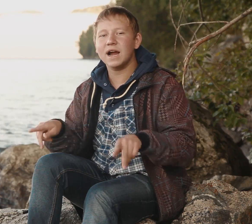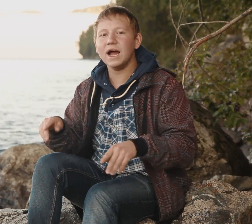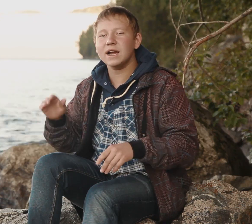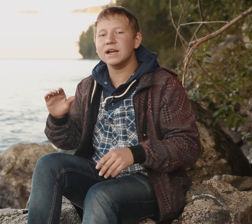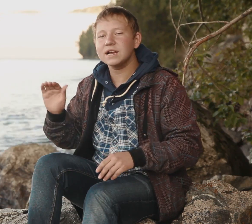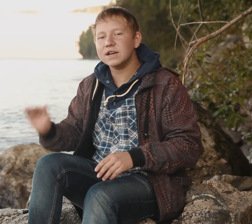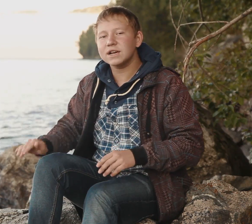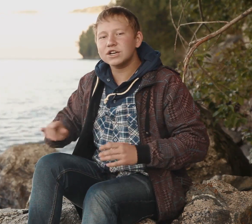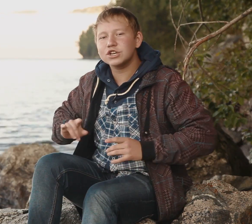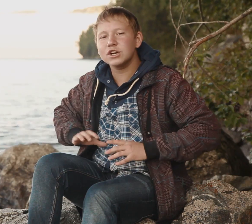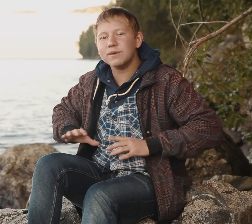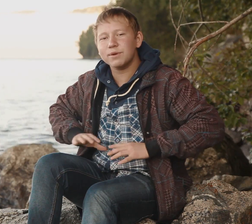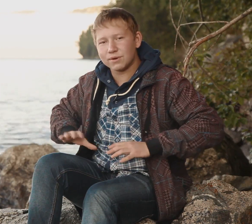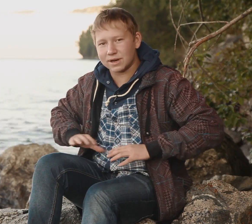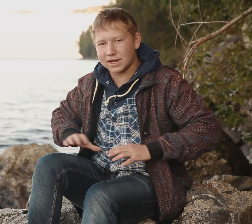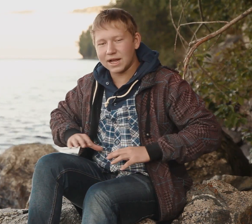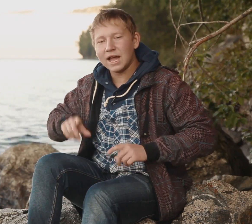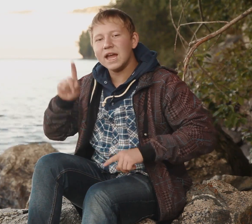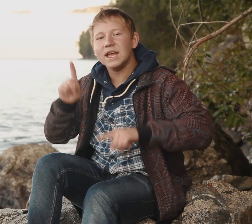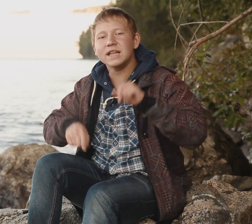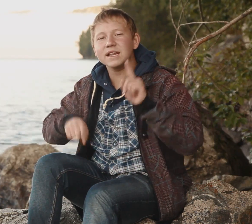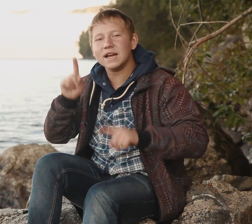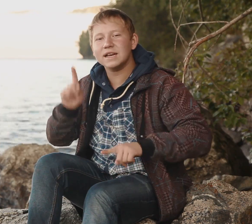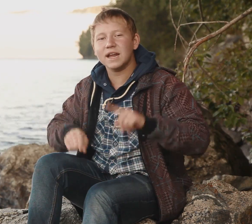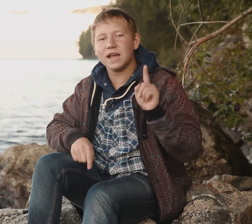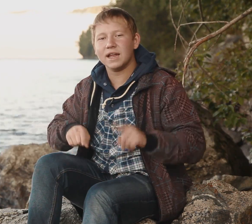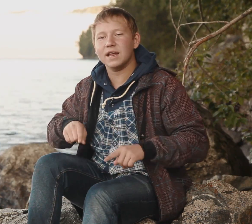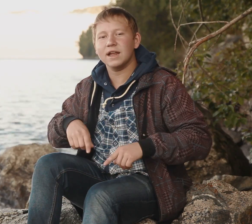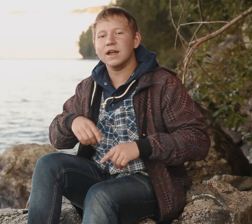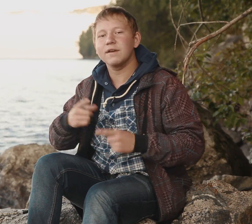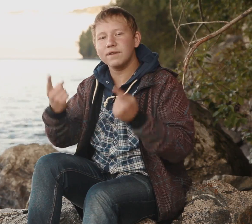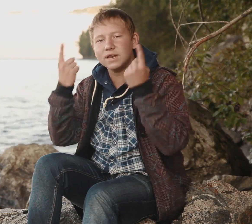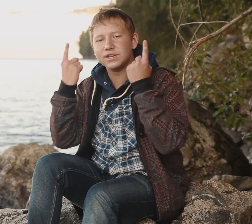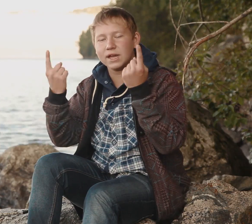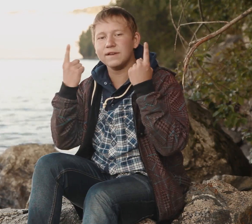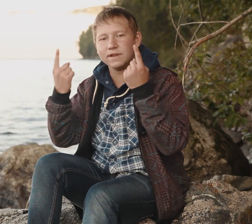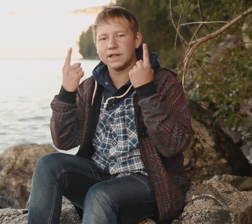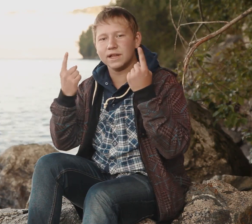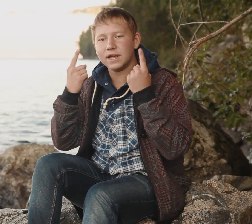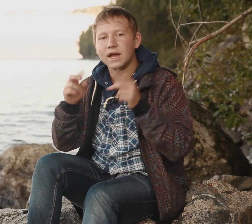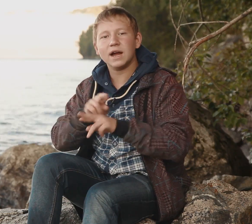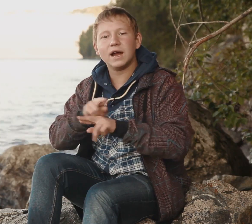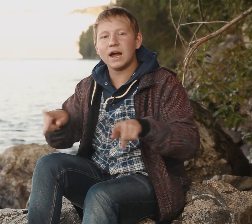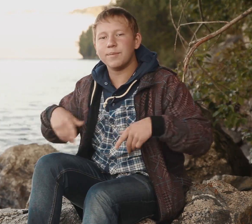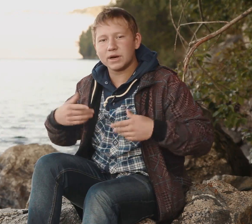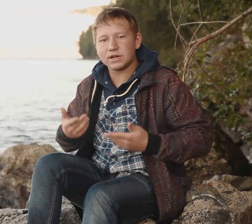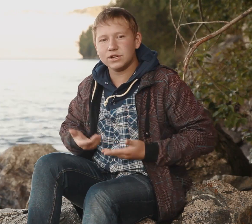как жеребенок. Иногда величавый, как